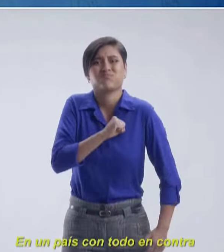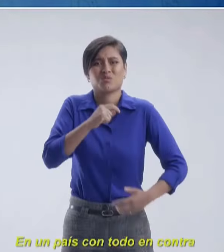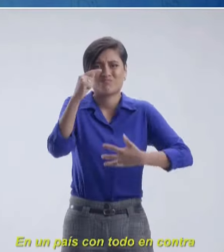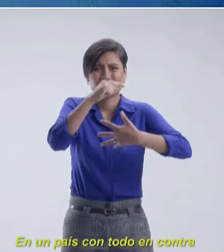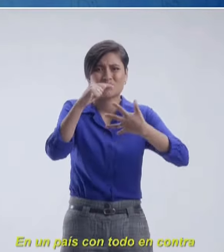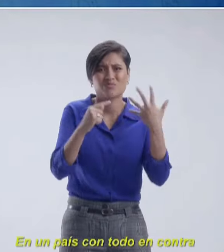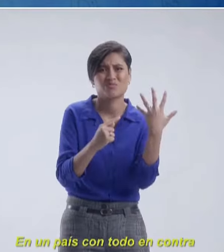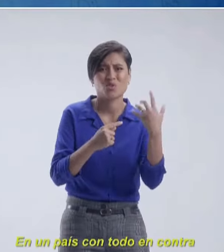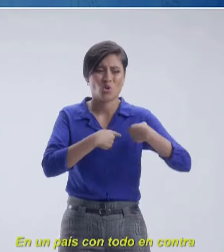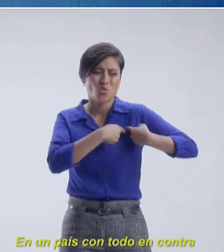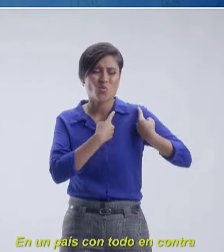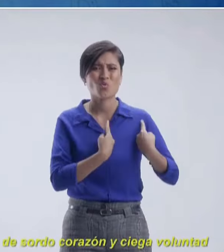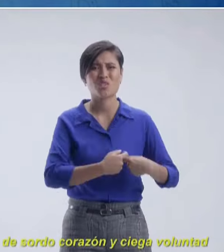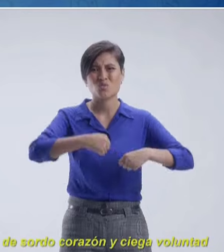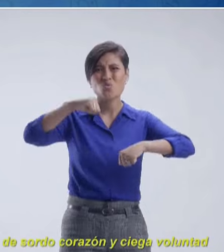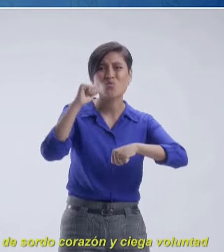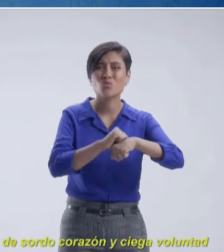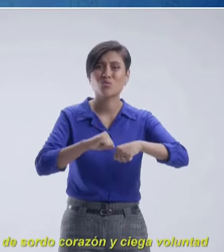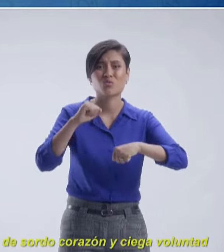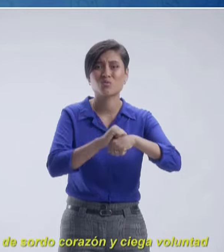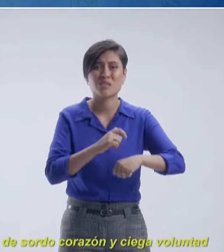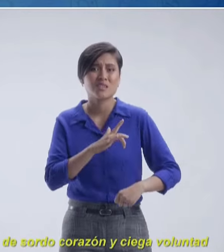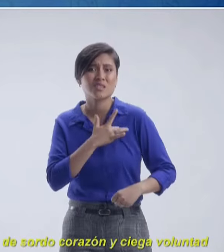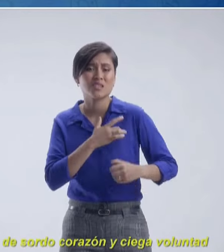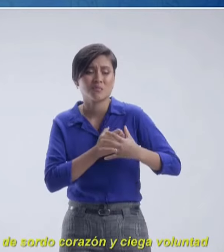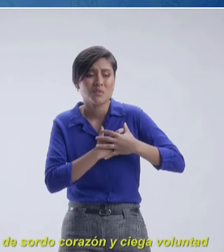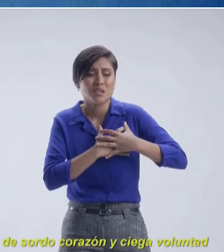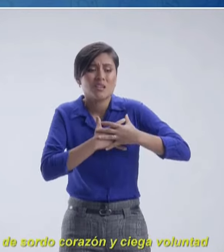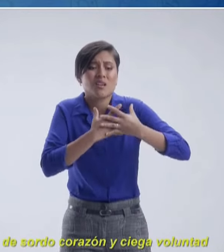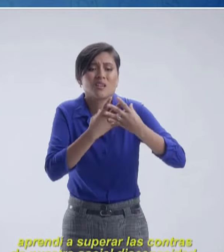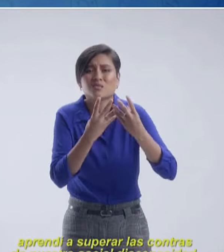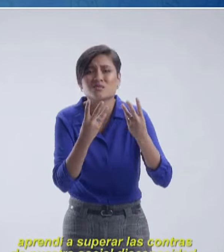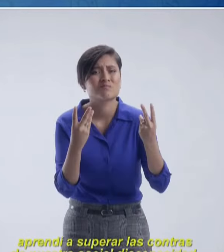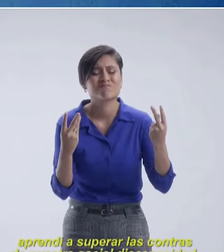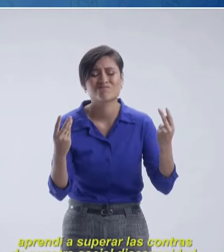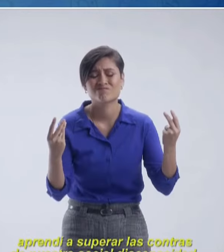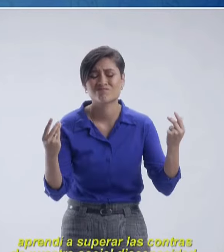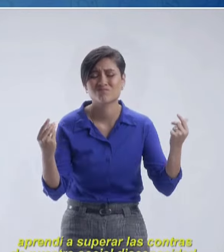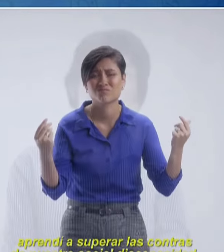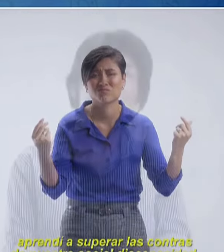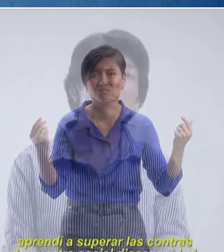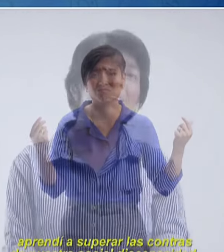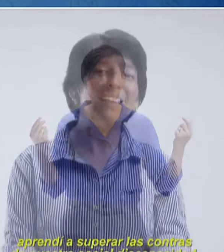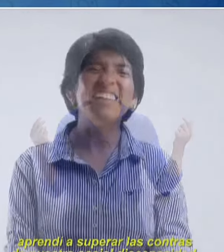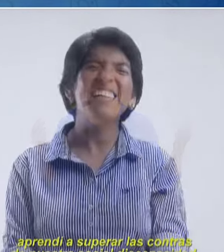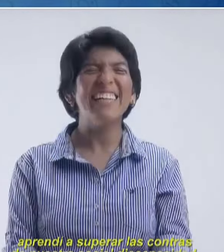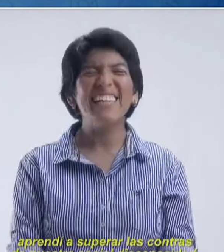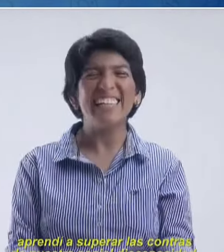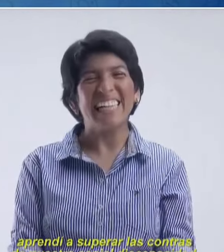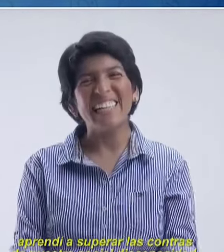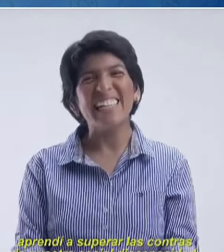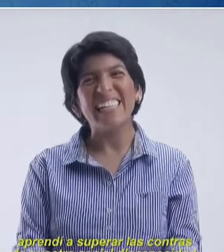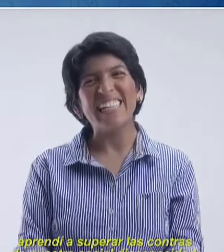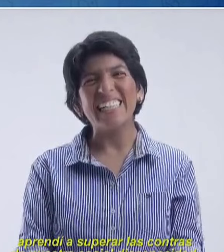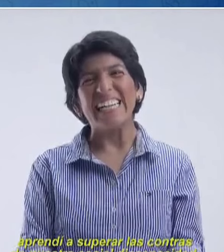Ica que fue violada por siete sujetos. Y justamente son este tipo de estereotipos